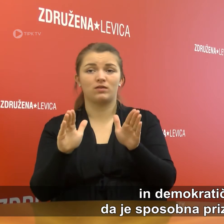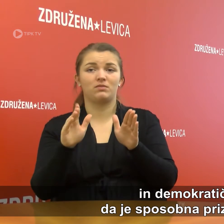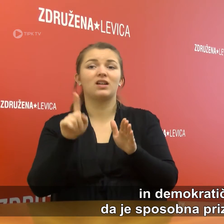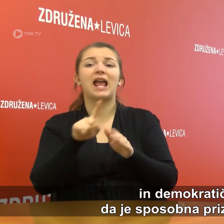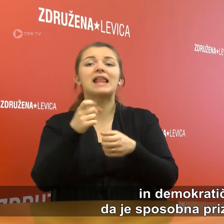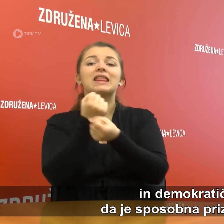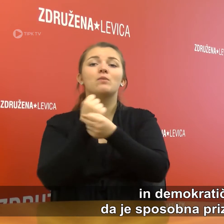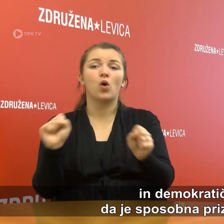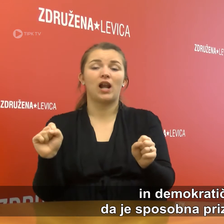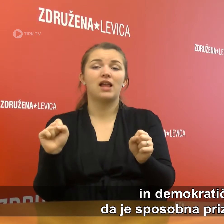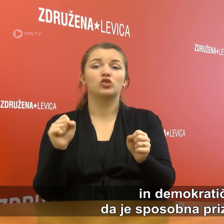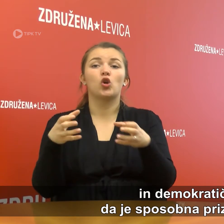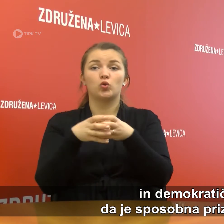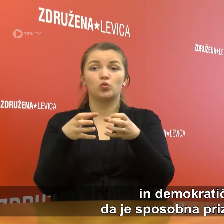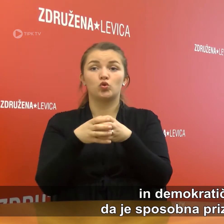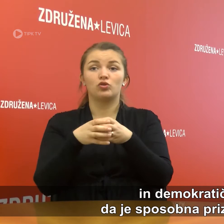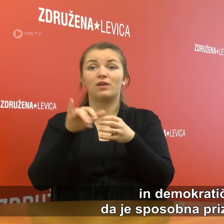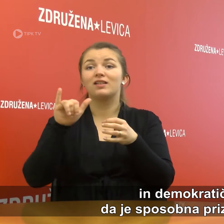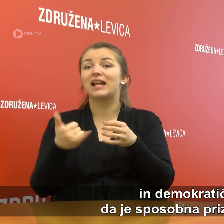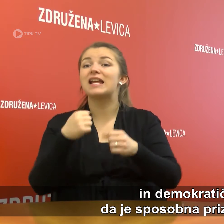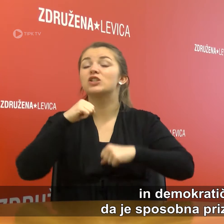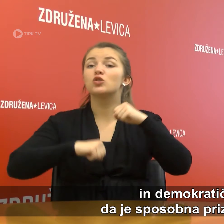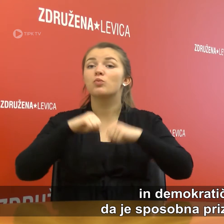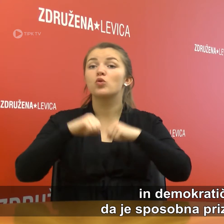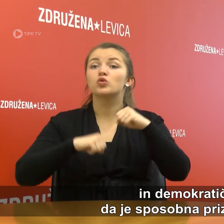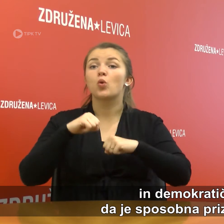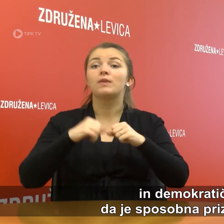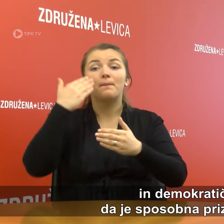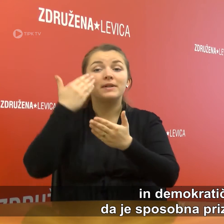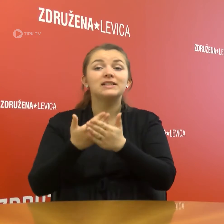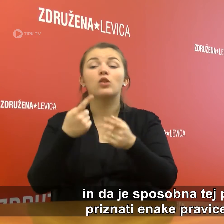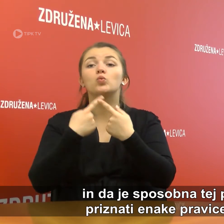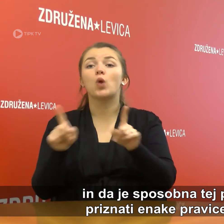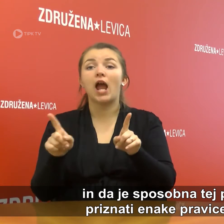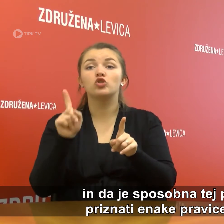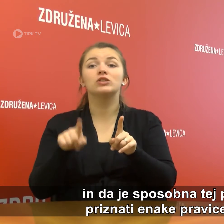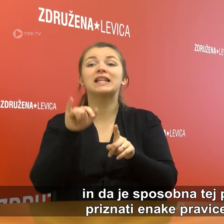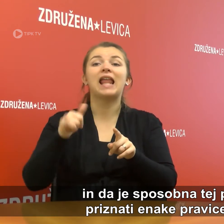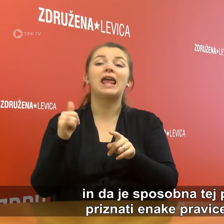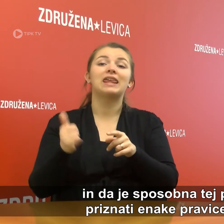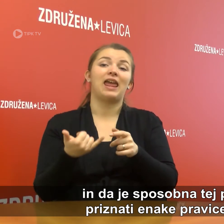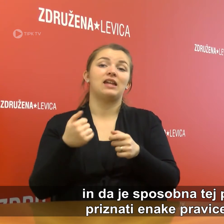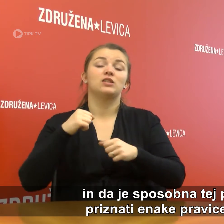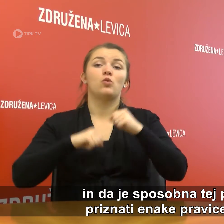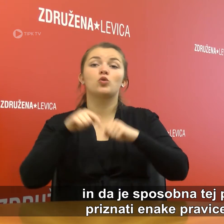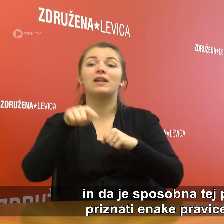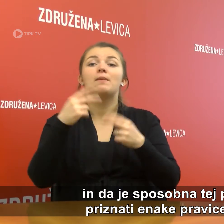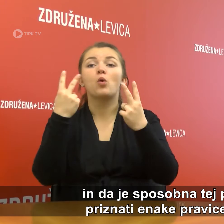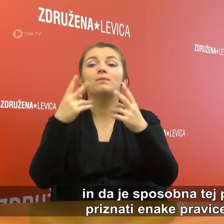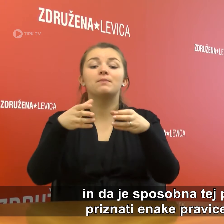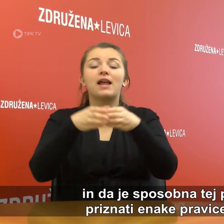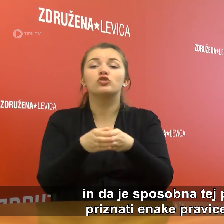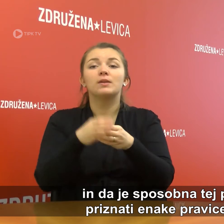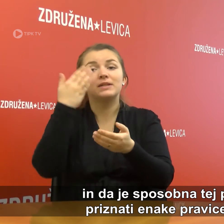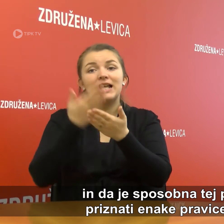in demokratična družba, da je sposobna priznati drugačnost in da je sposobna tej pomembni manjšini